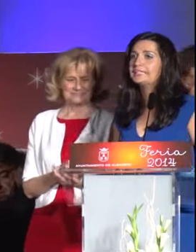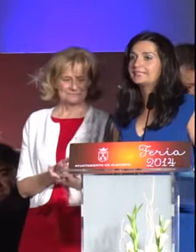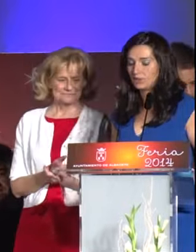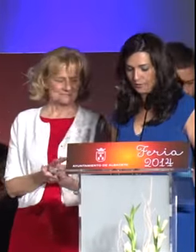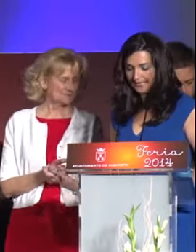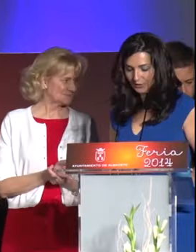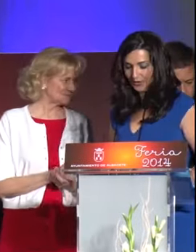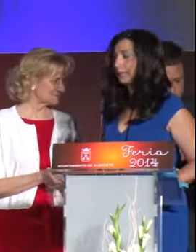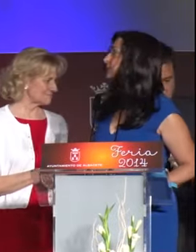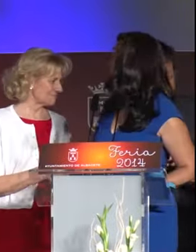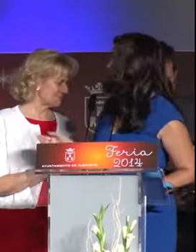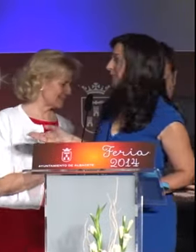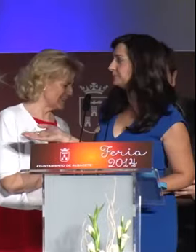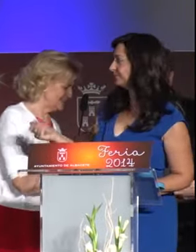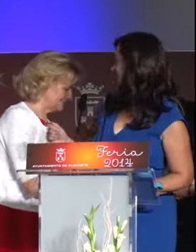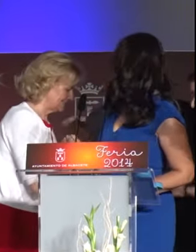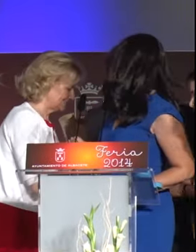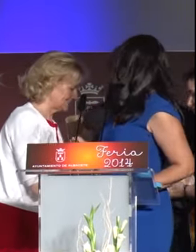de honor de